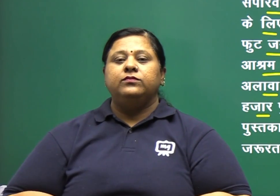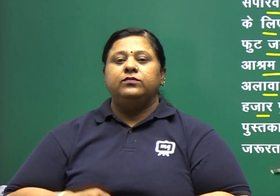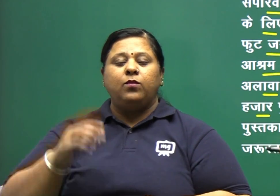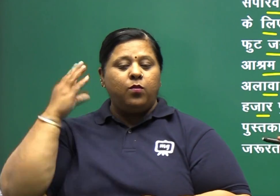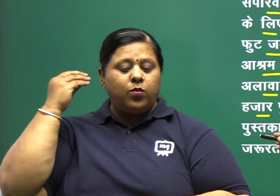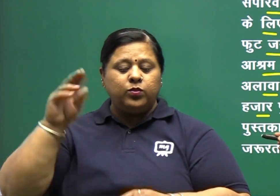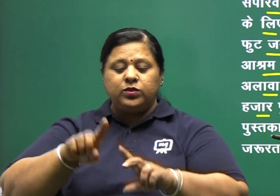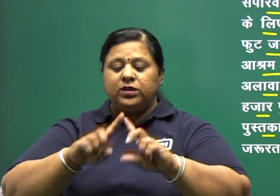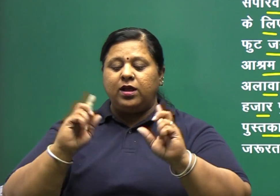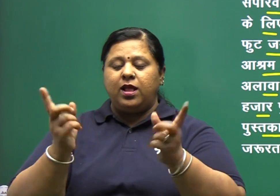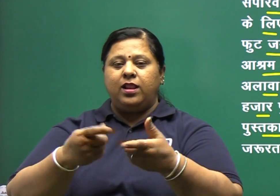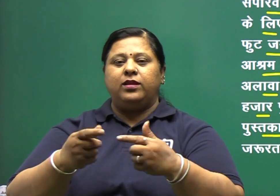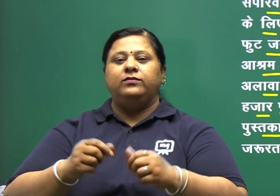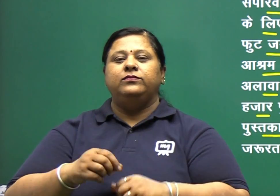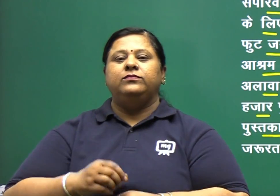पुस्तकालय